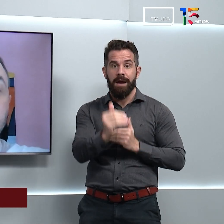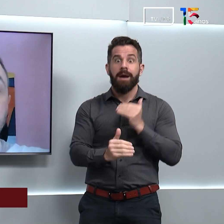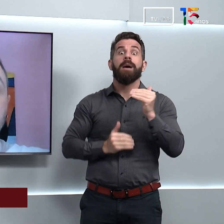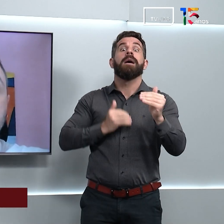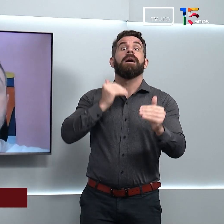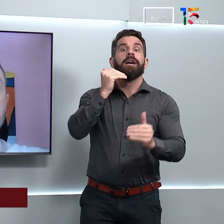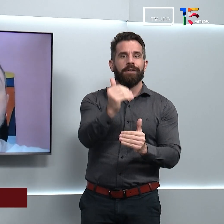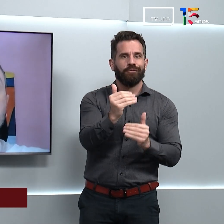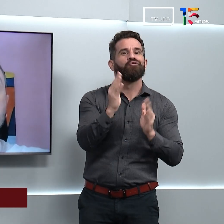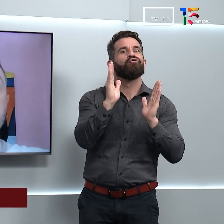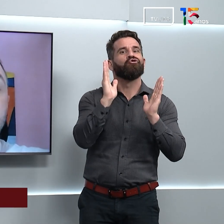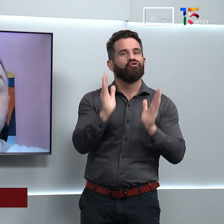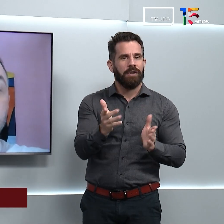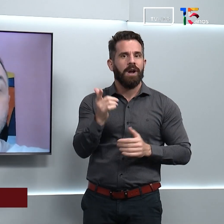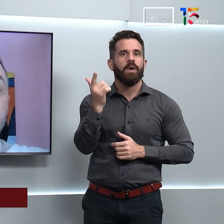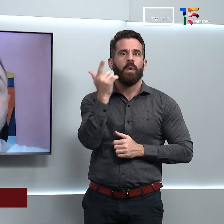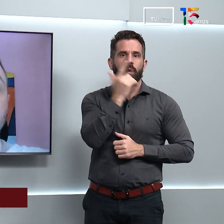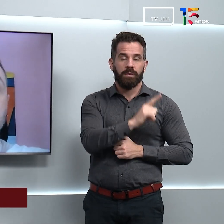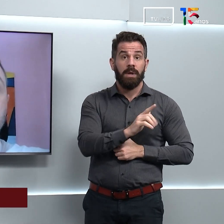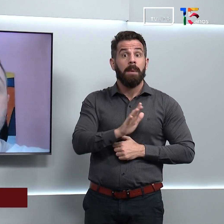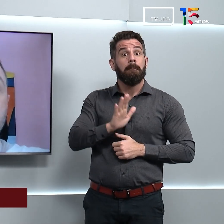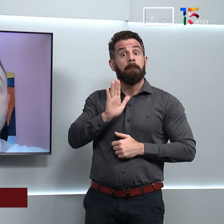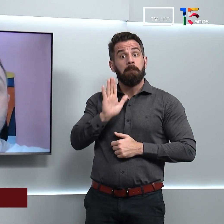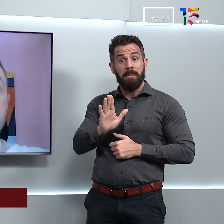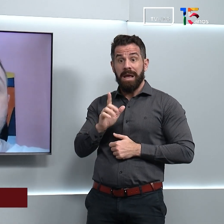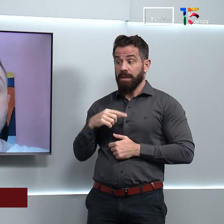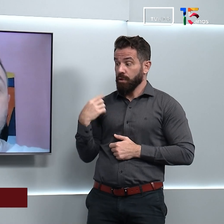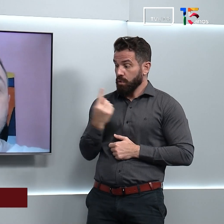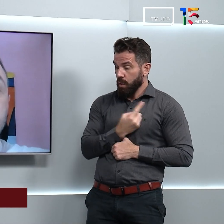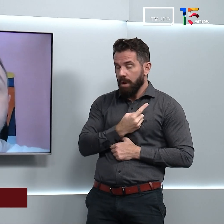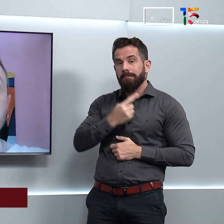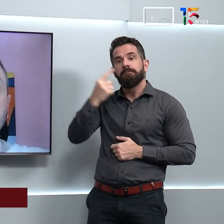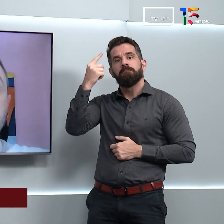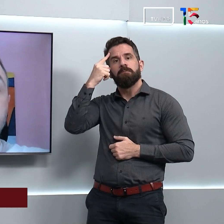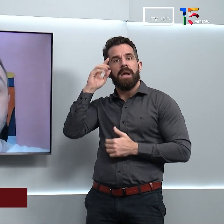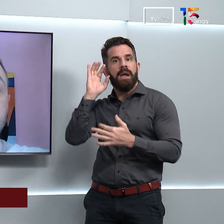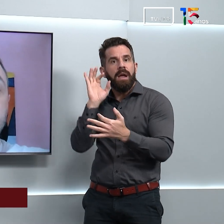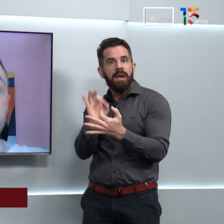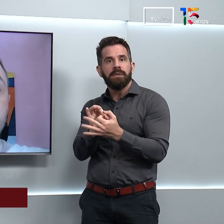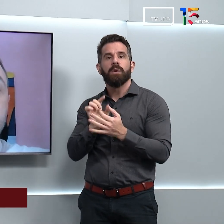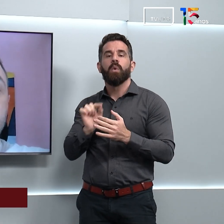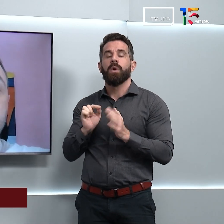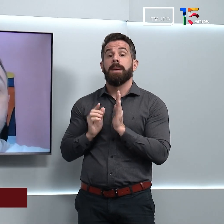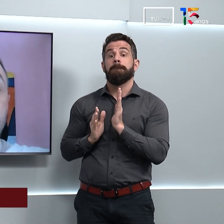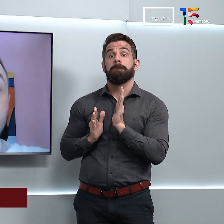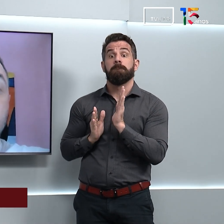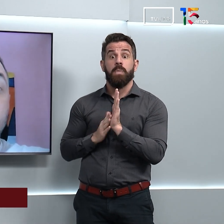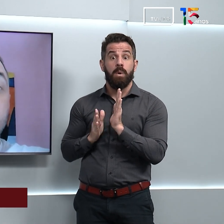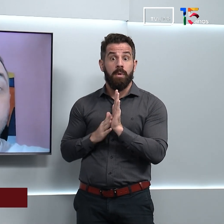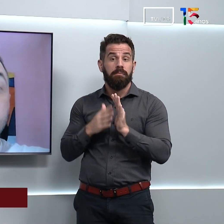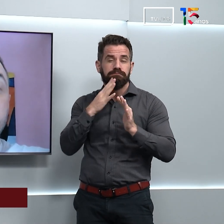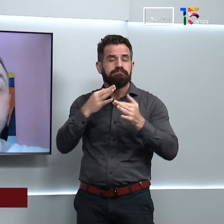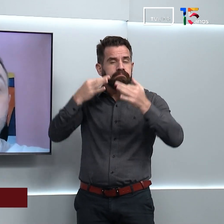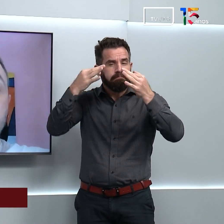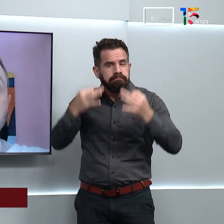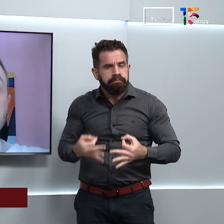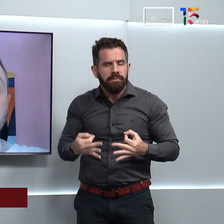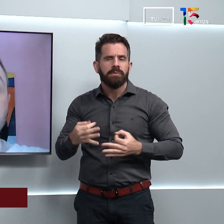distante daquilo que nós consideramos como uma proposta que traga